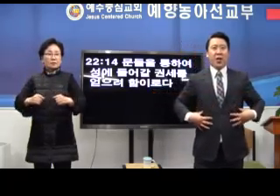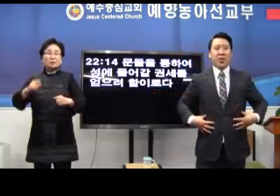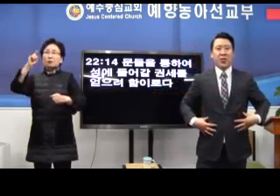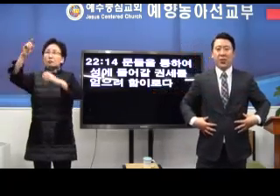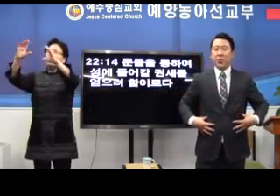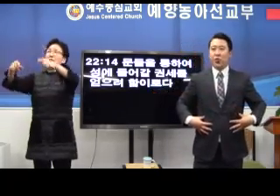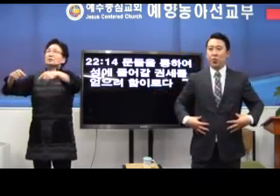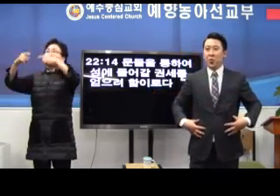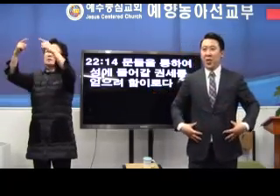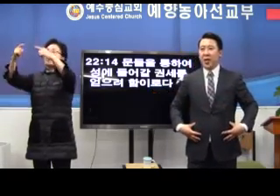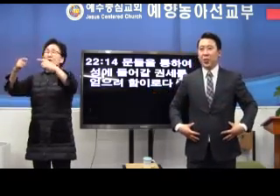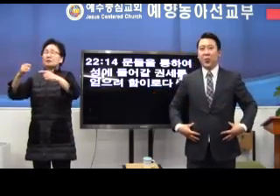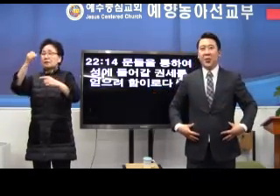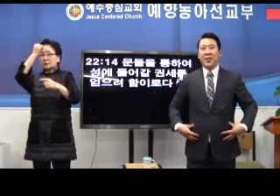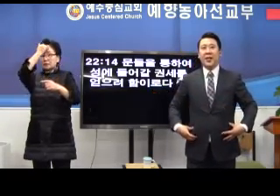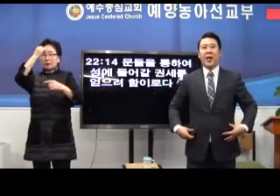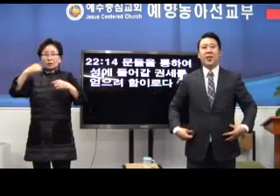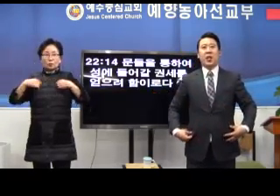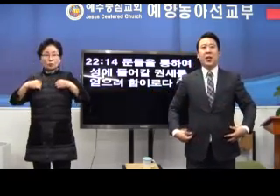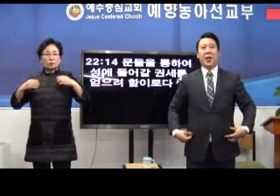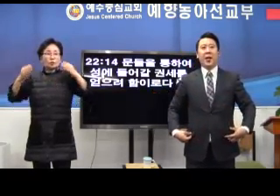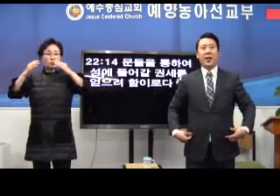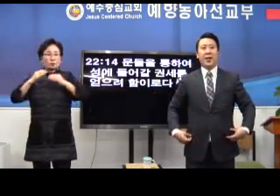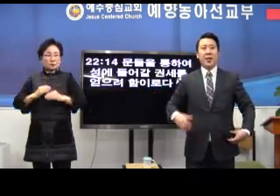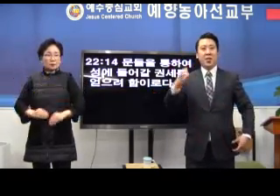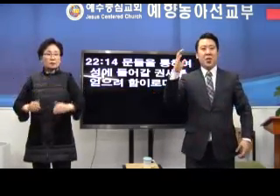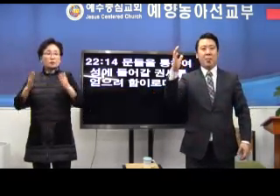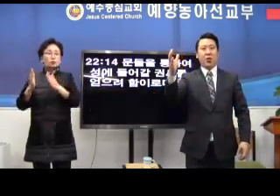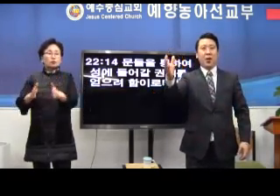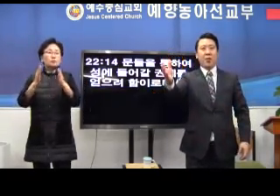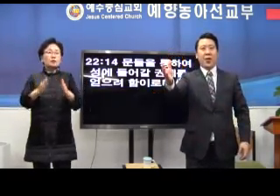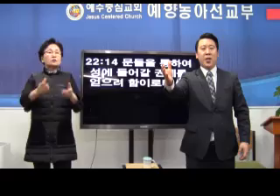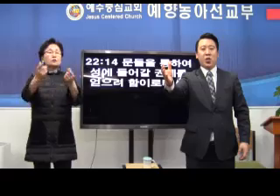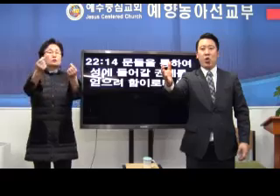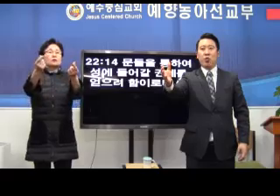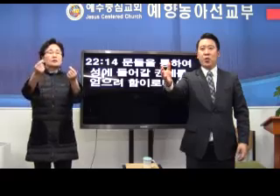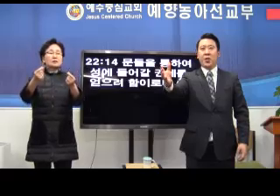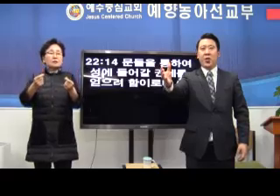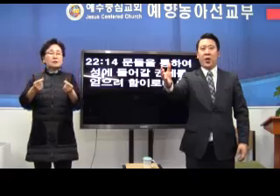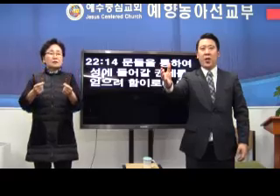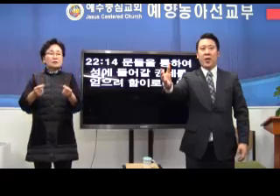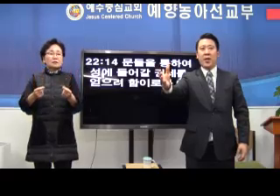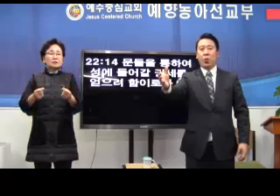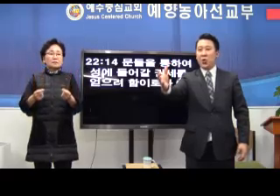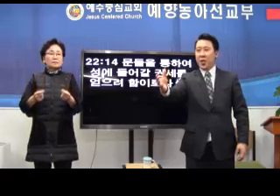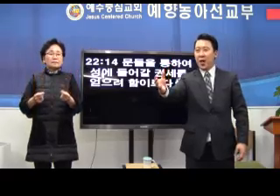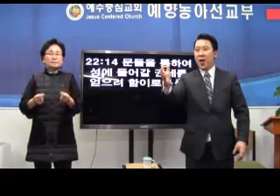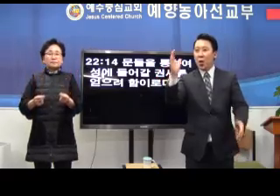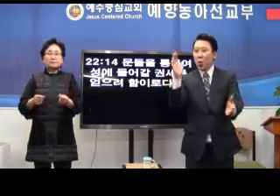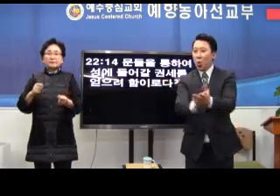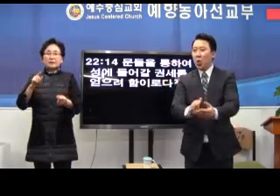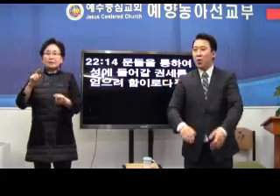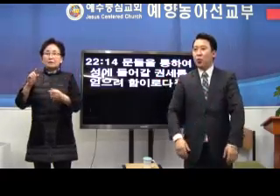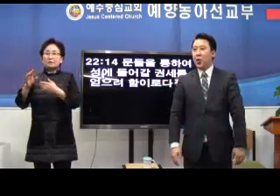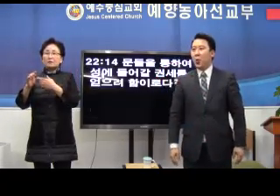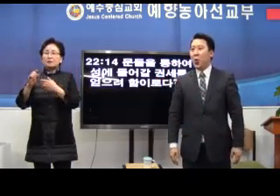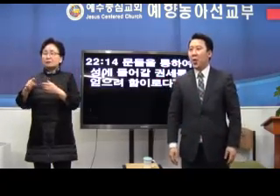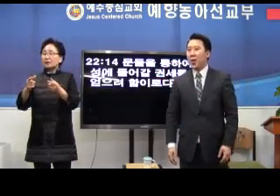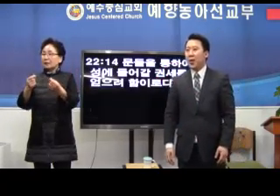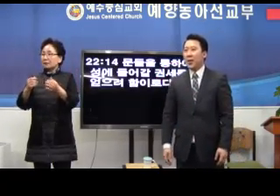하시고, 준비되게 하시고, 깨끗하게 생명나무의 천국문에 들어갈 권세가 우리의 회개,